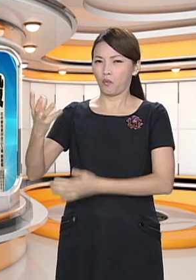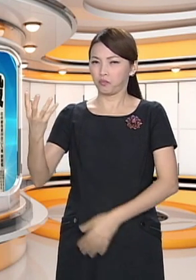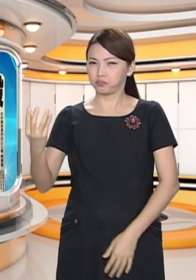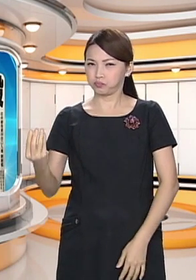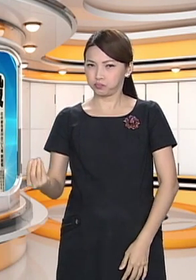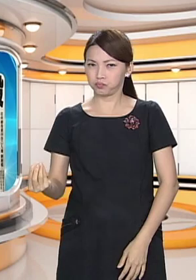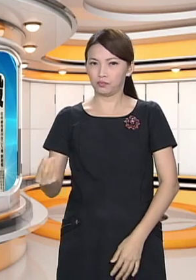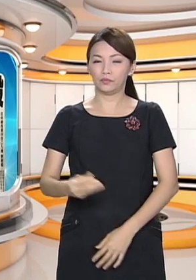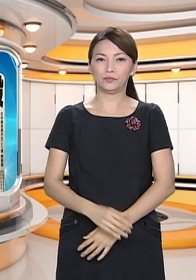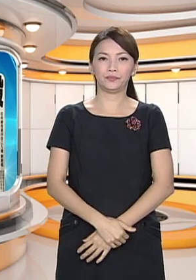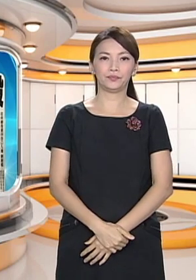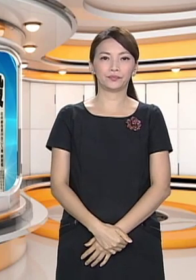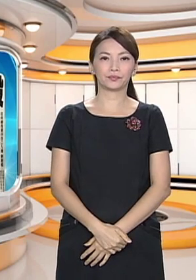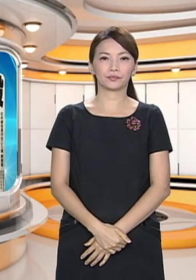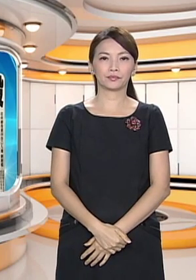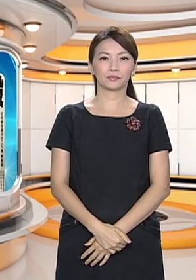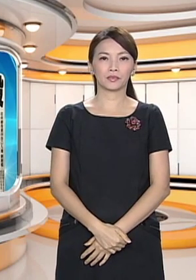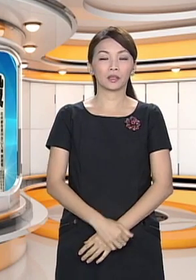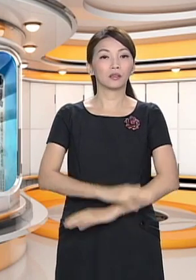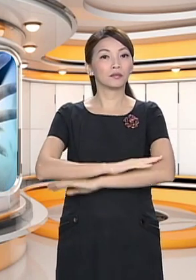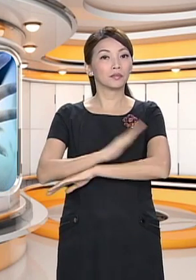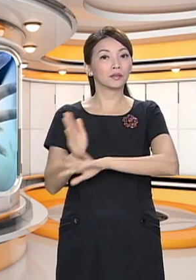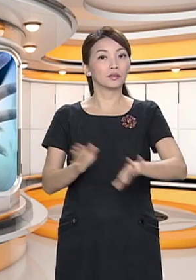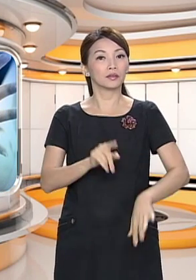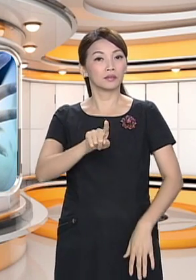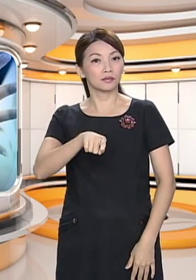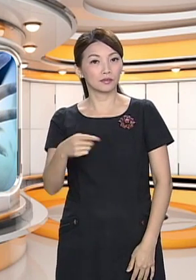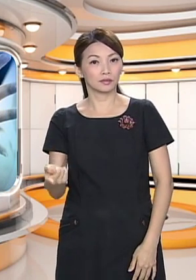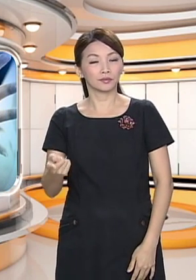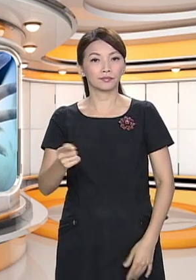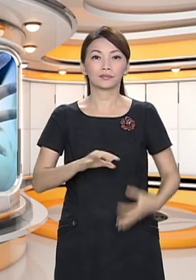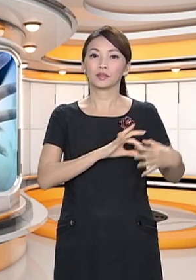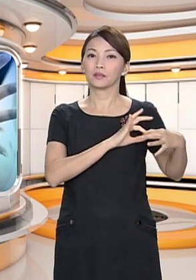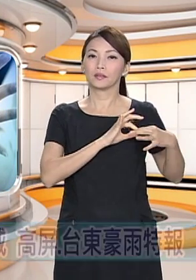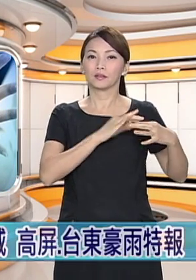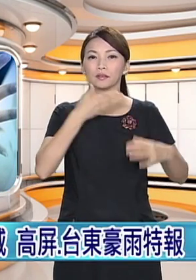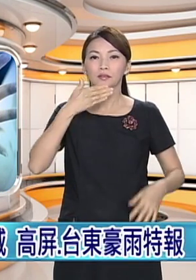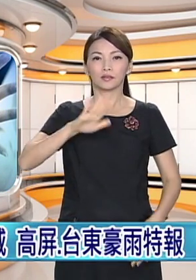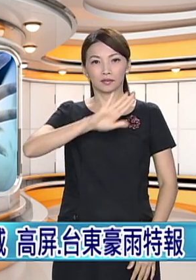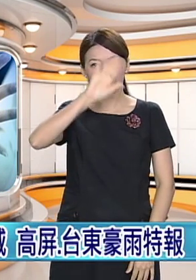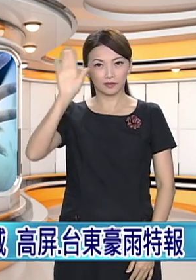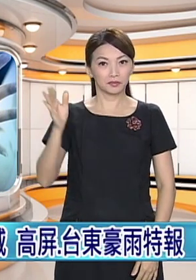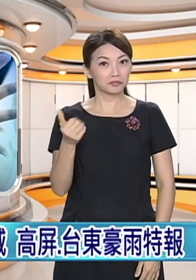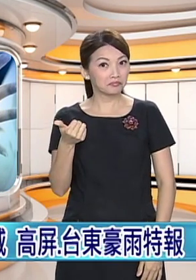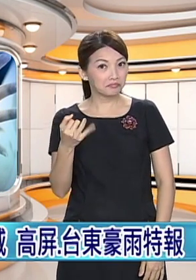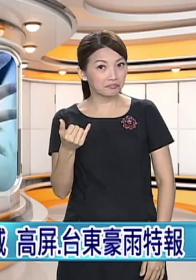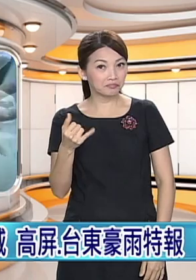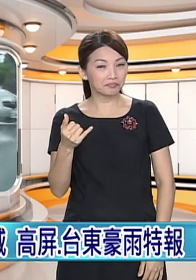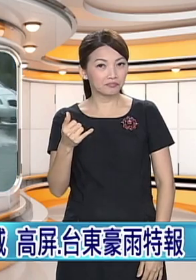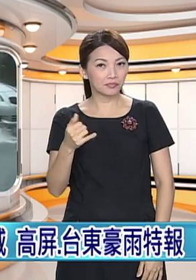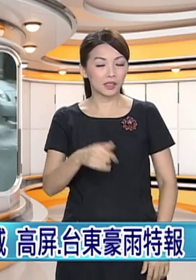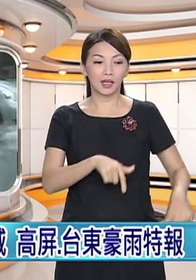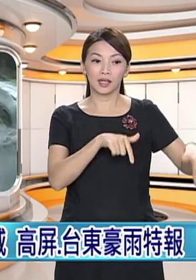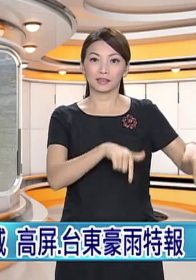了。了解完报纸的头条之后，接着来关心天气。受到西南气流的影